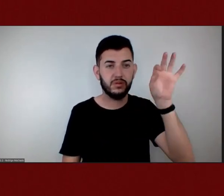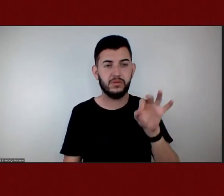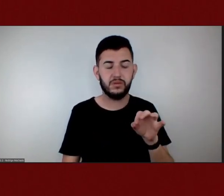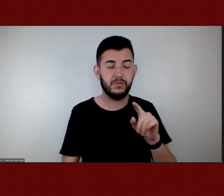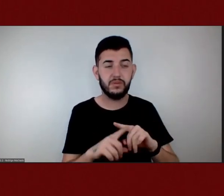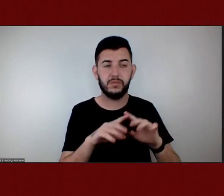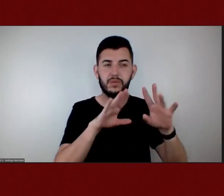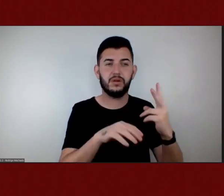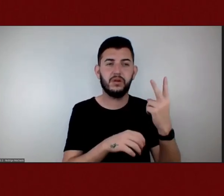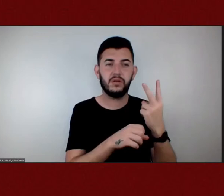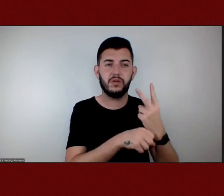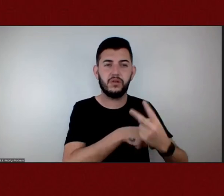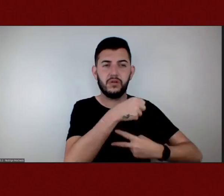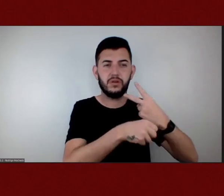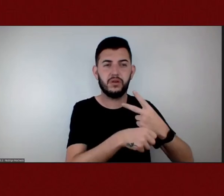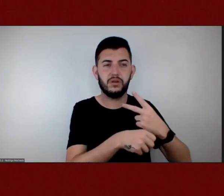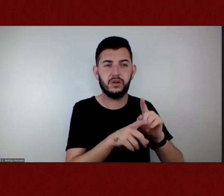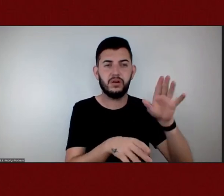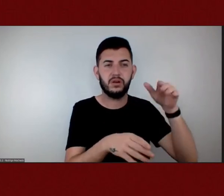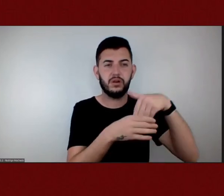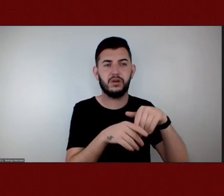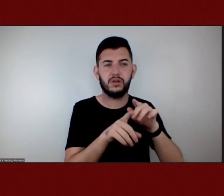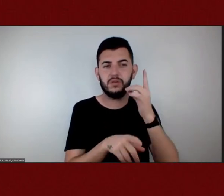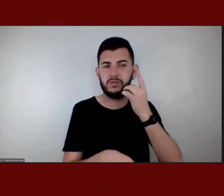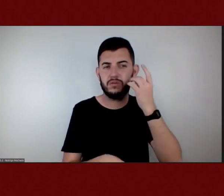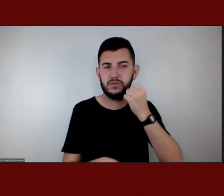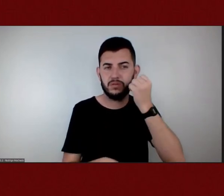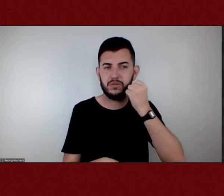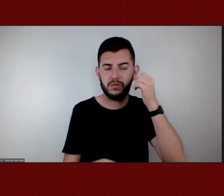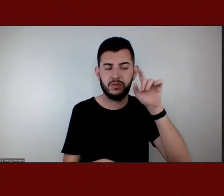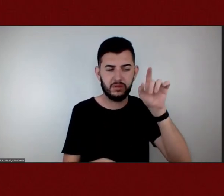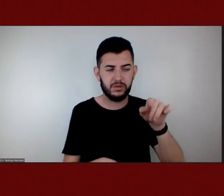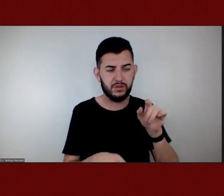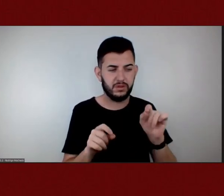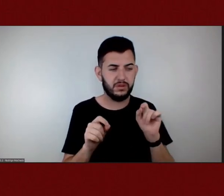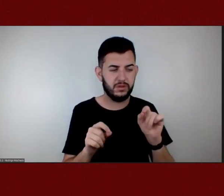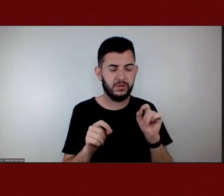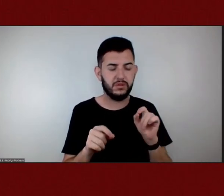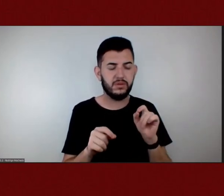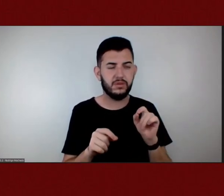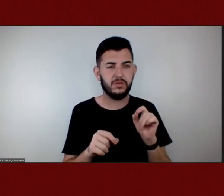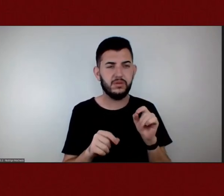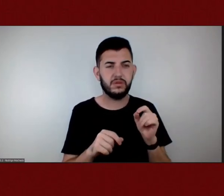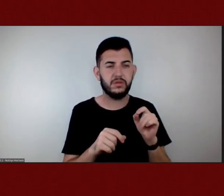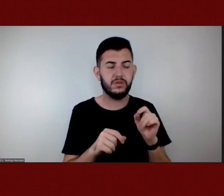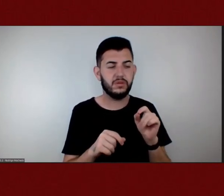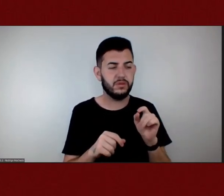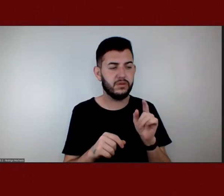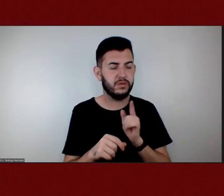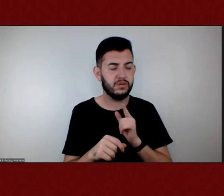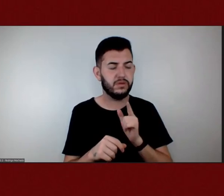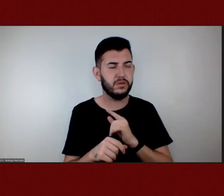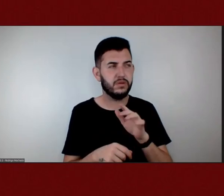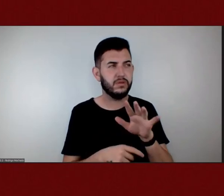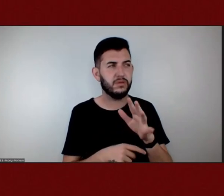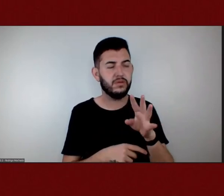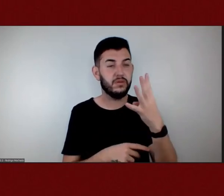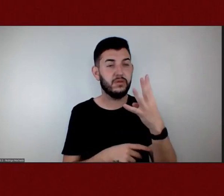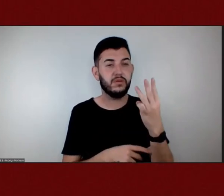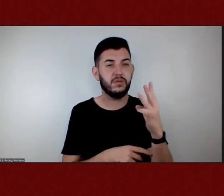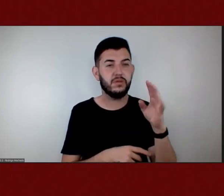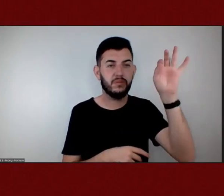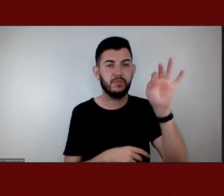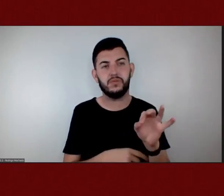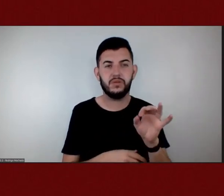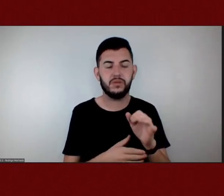nas eleições parlamentares, também de caráter nacional, já estava em aproximadamente 43%, e